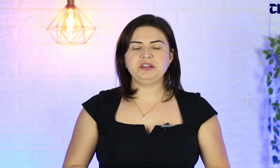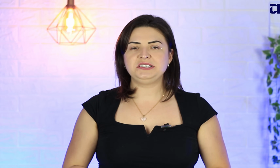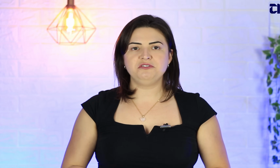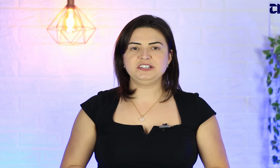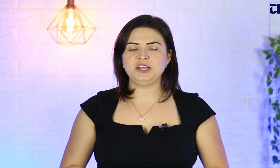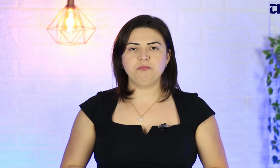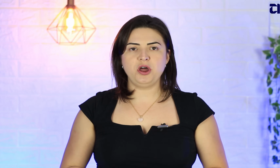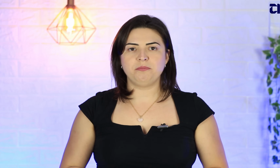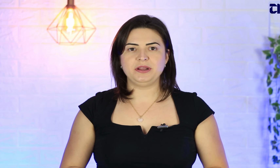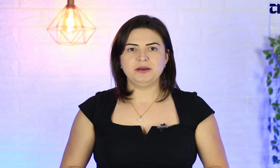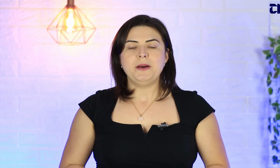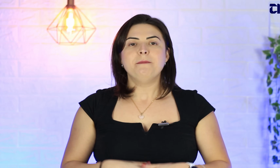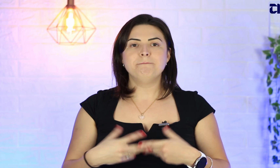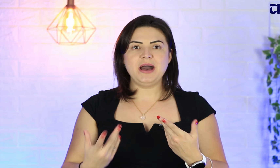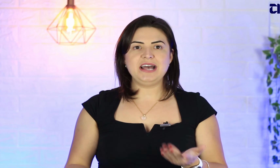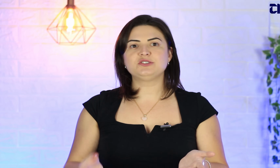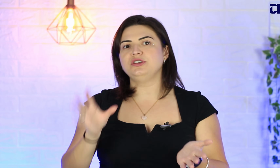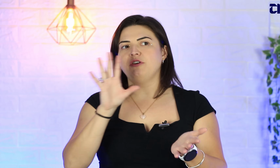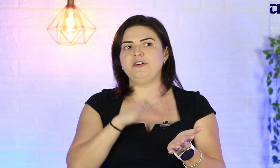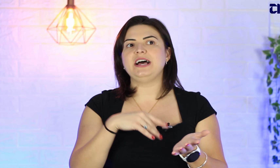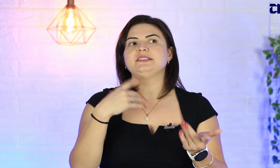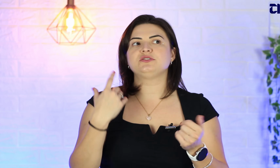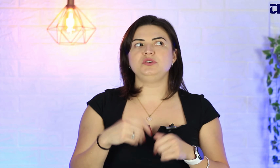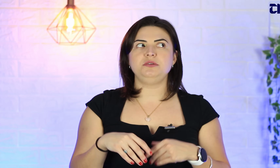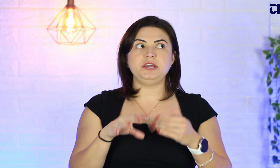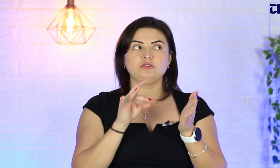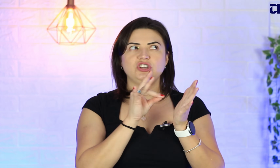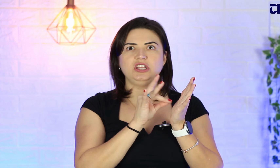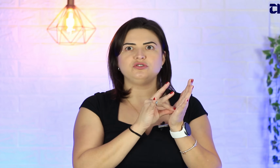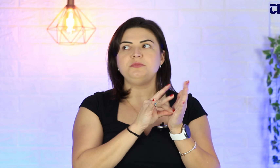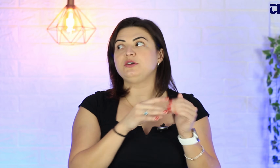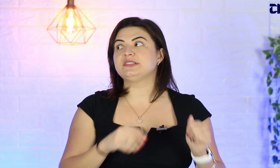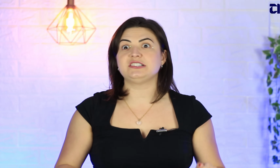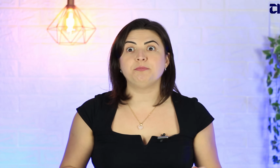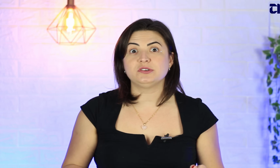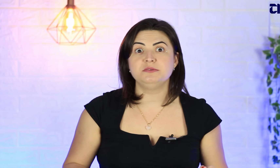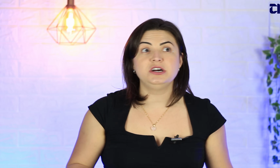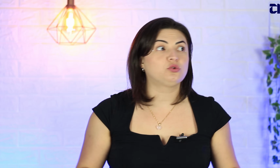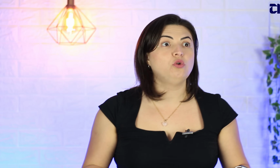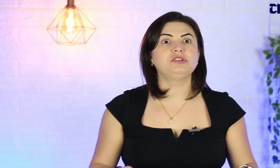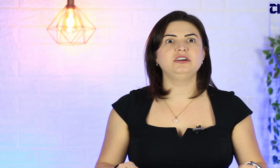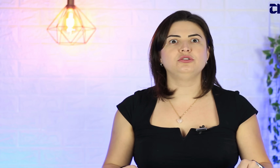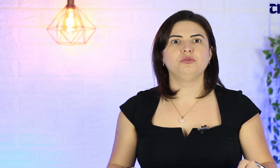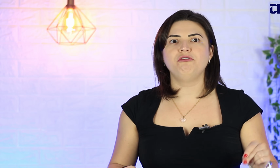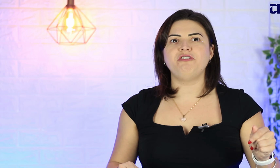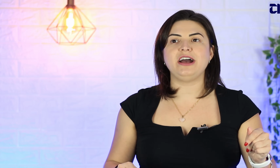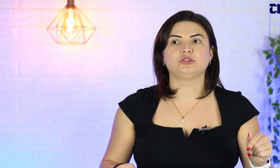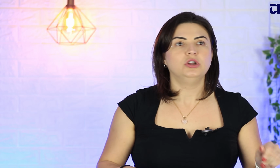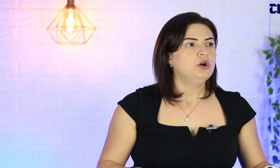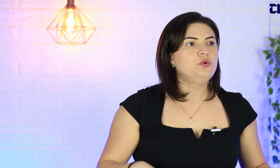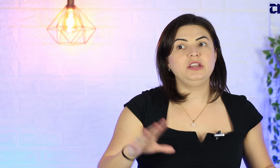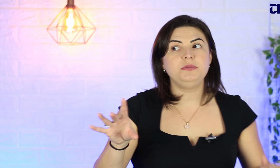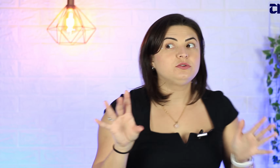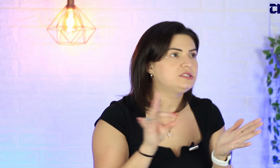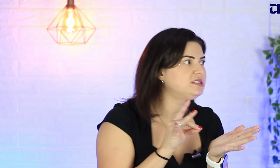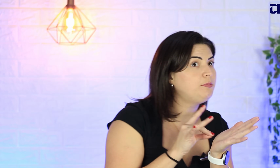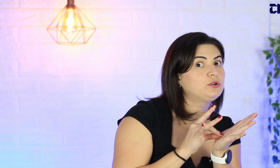expressão facial própria. Mas, quando eu vou falar, às vezes, do inimigo, gente, inimigo está se aproximando, contando. Um fato. O inimigo está se